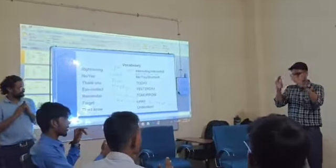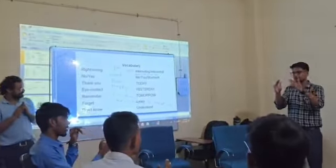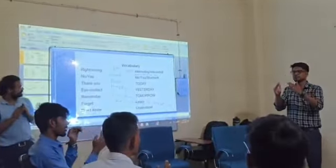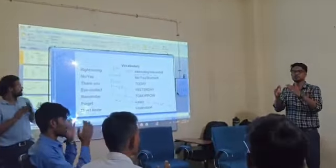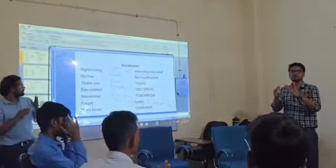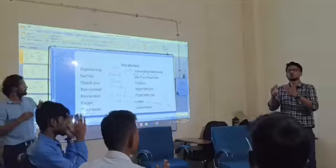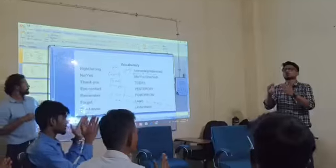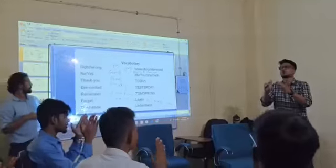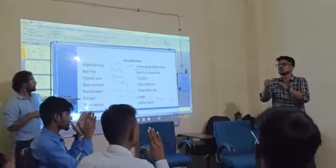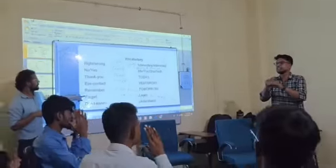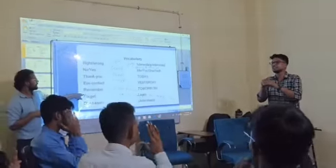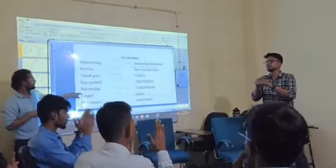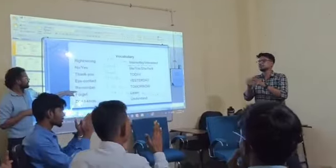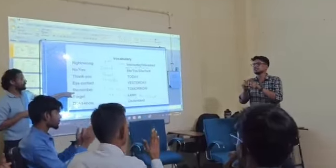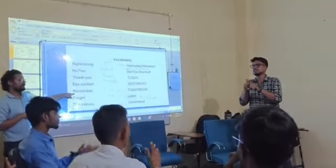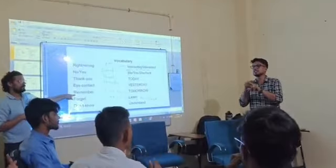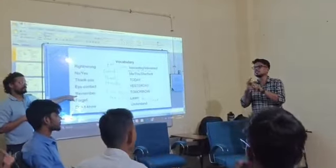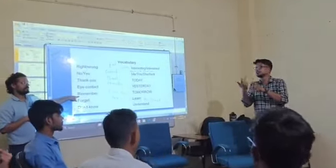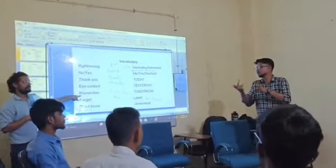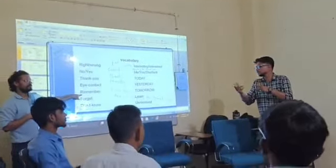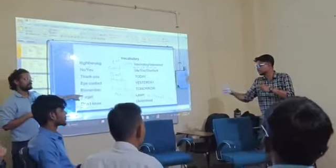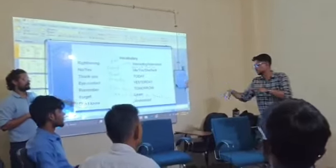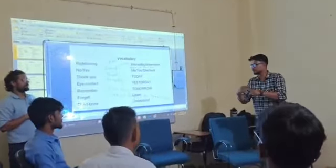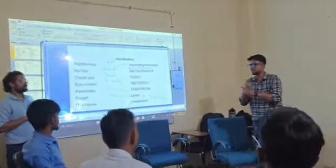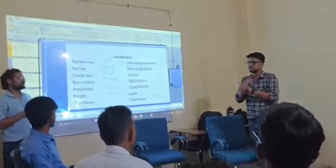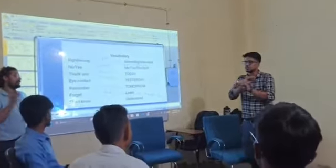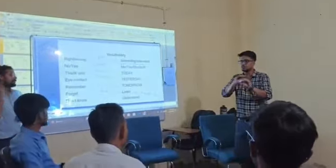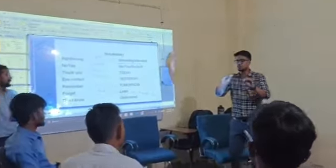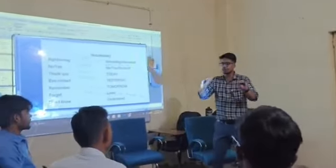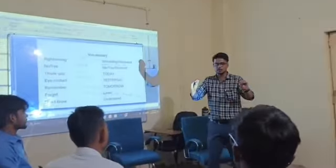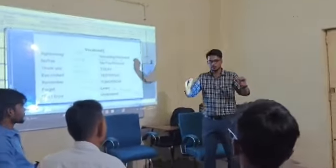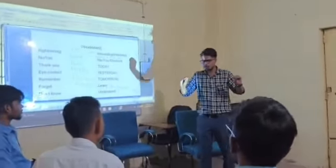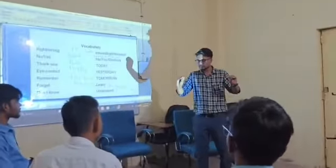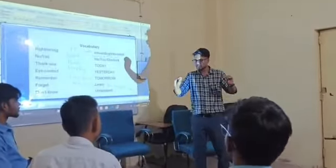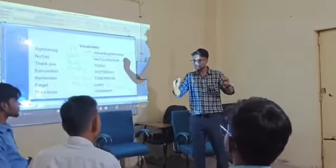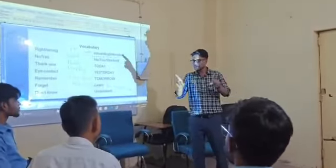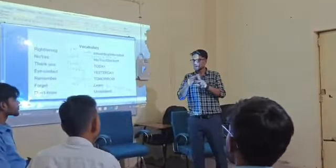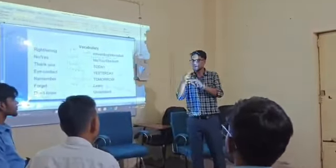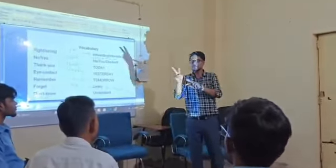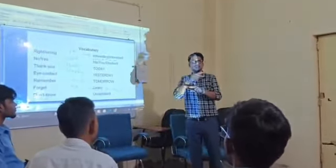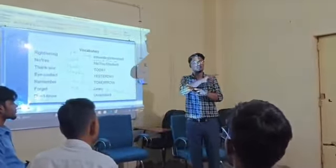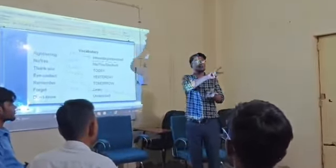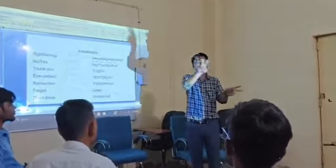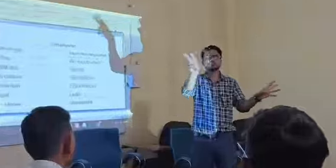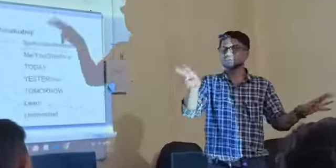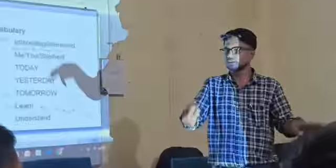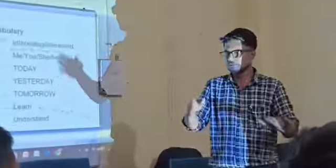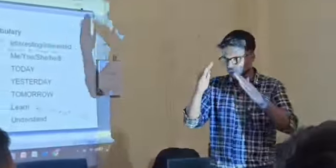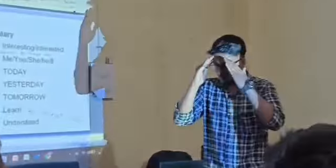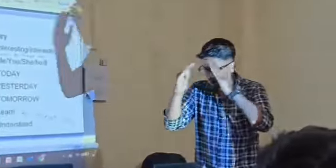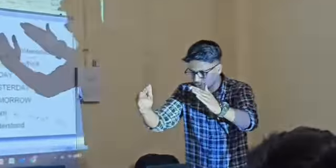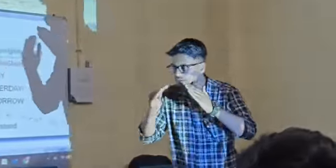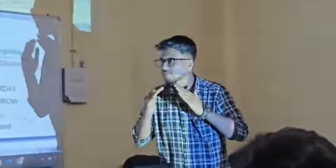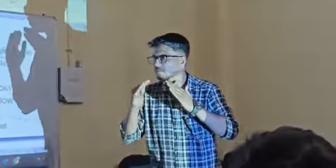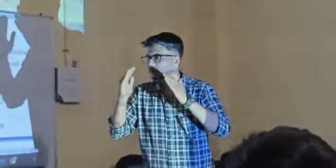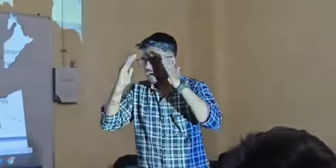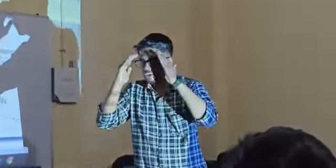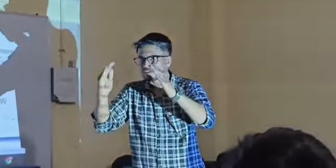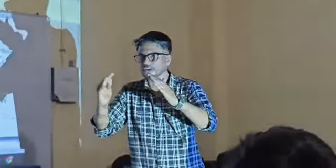ऐसे भी कॉन्टेक्स्ट डिपेंड करता है। जैसे मान लीजिए यहाँ पे टीचर आपको पढ़ा रहे हैं, ठीक है, अब आपका ध्यान इधर उधर रखो, इधर आई कांटेक्ट